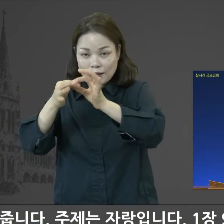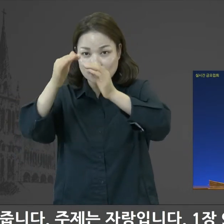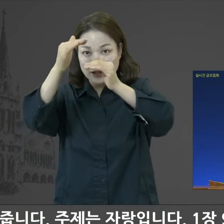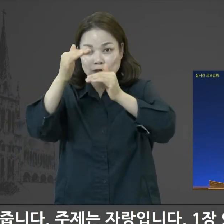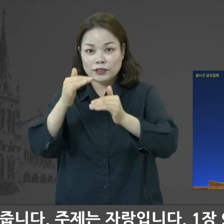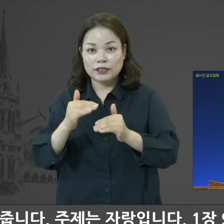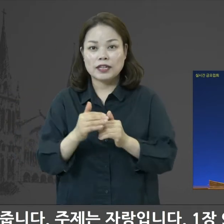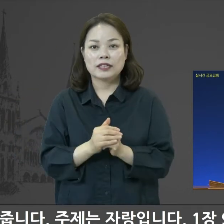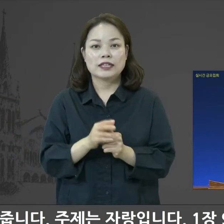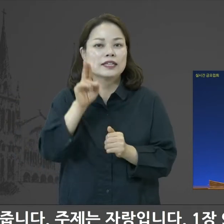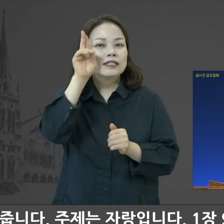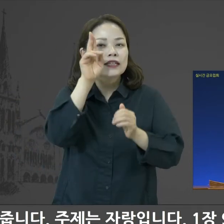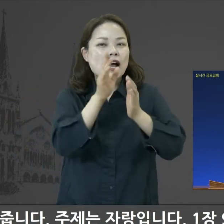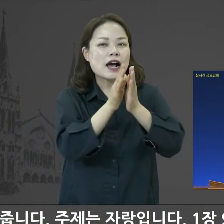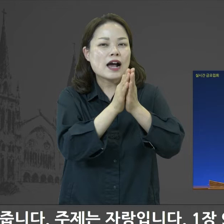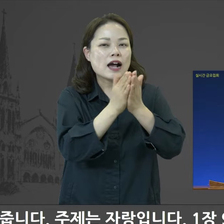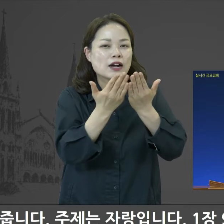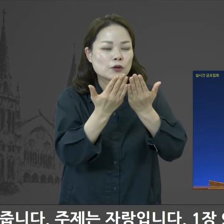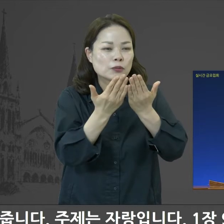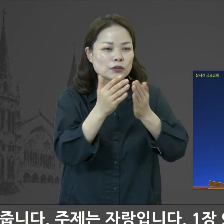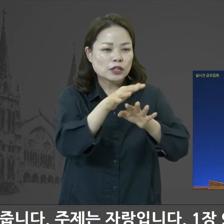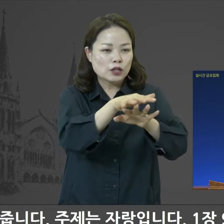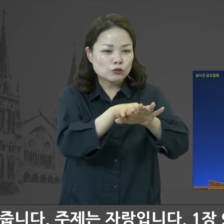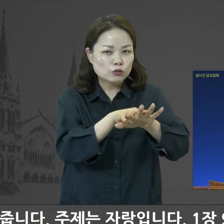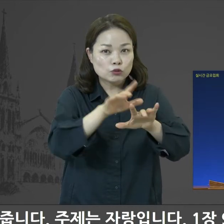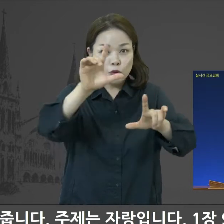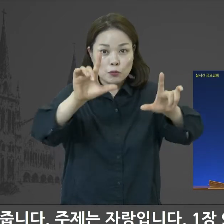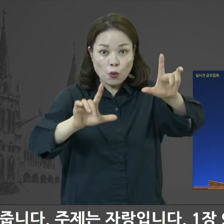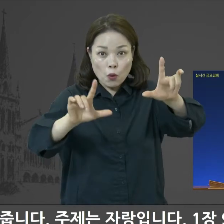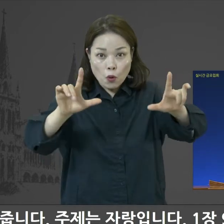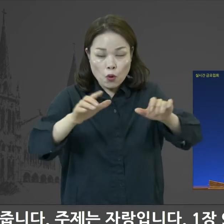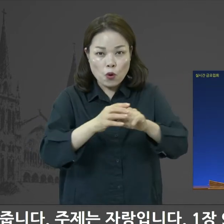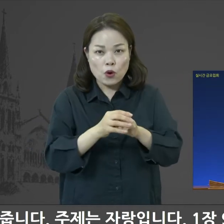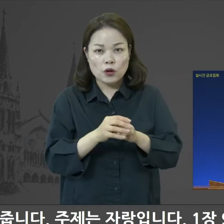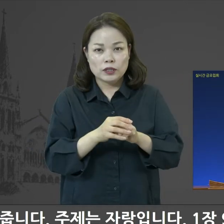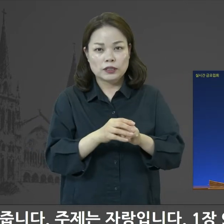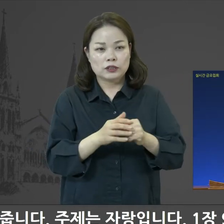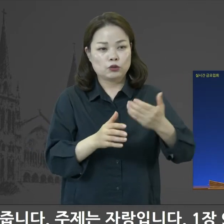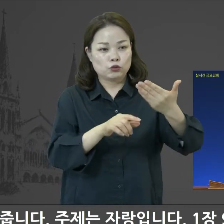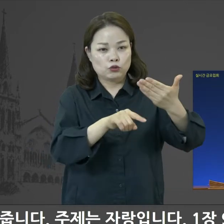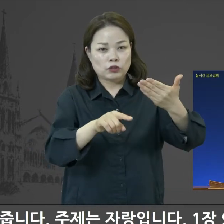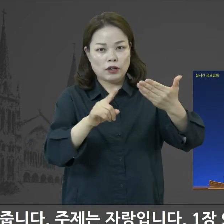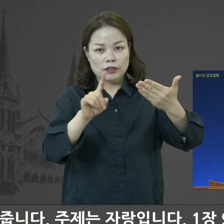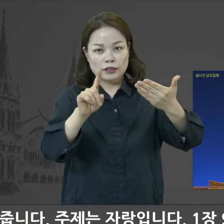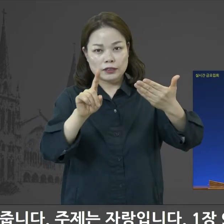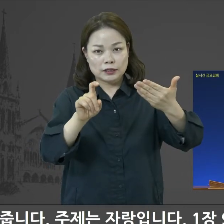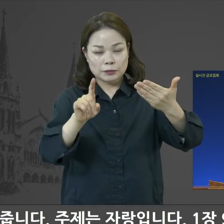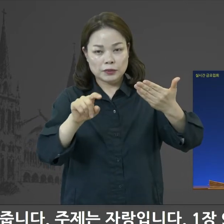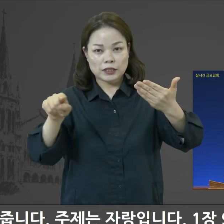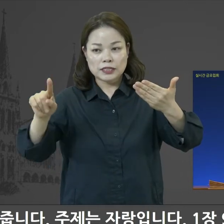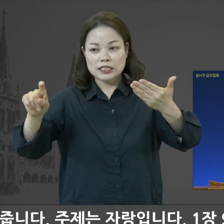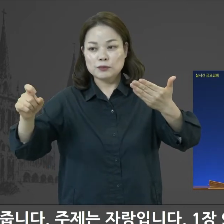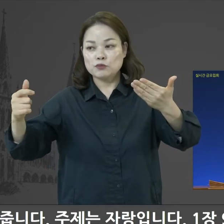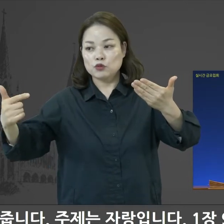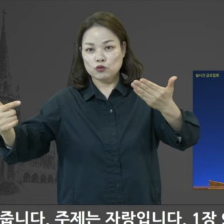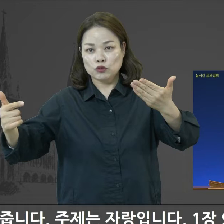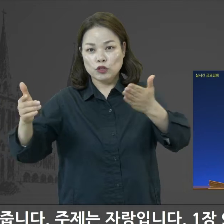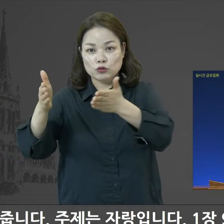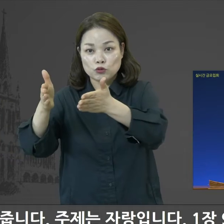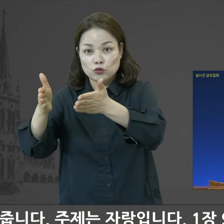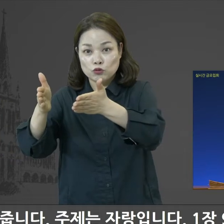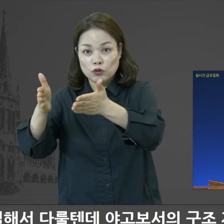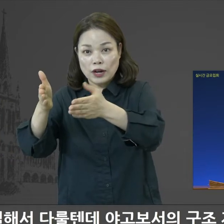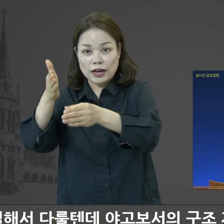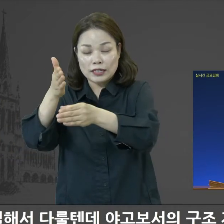테인데, 야고보서의 이 구조 자체가 9절에서 11절 다음에 16절로 연결되어 있습니다. 중간에